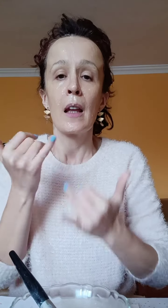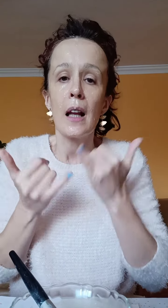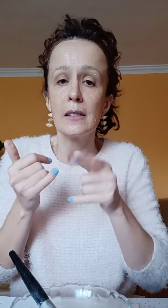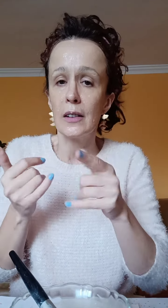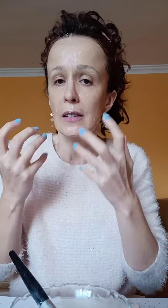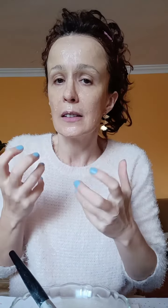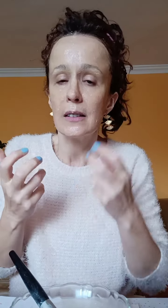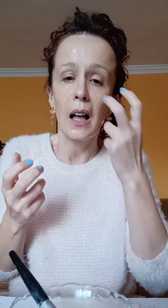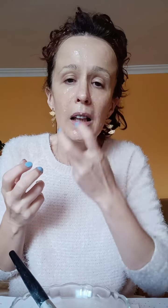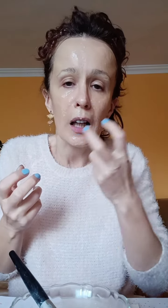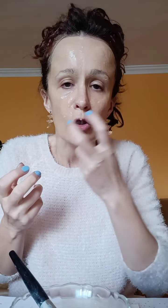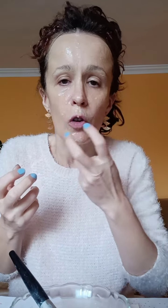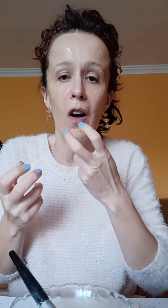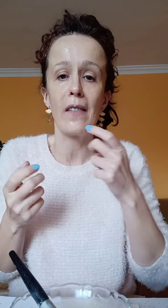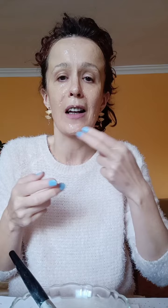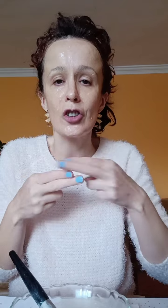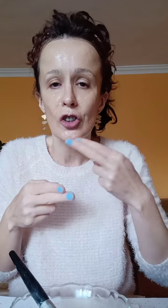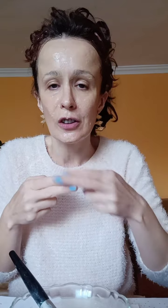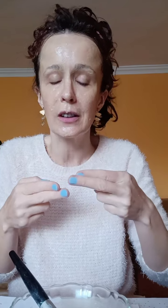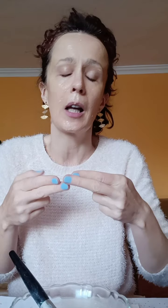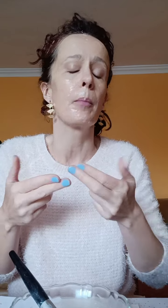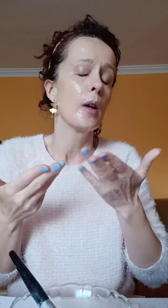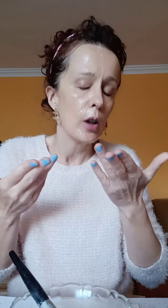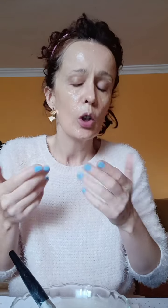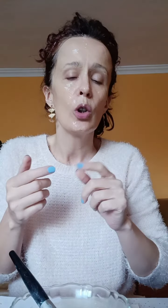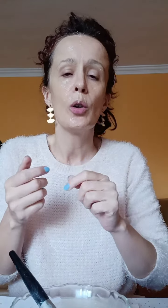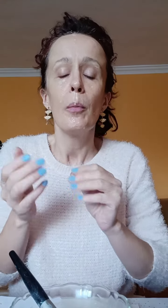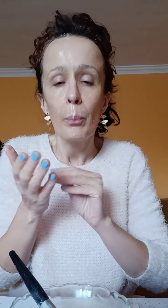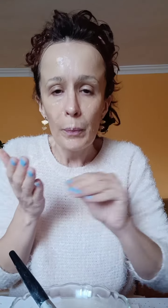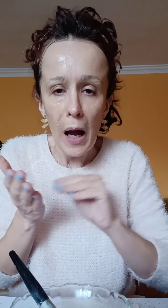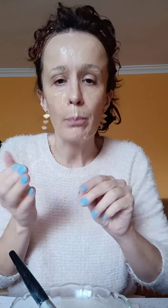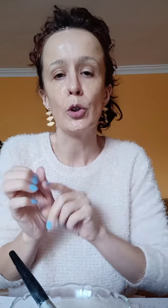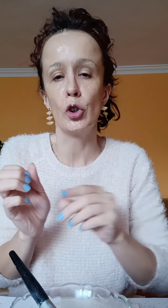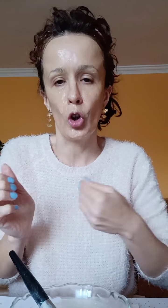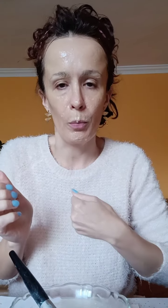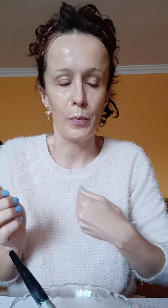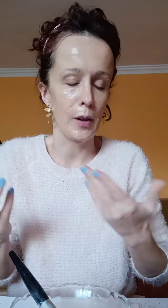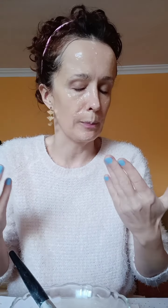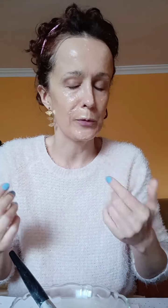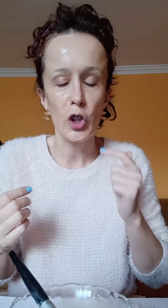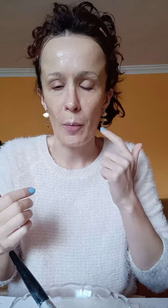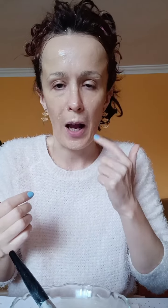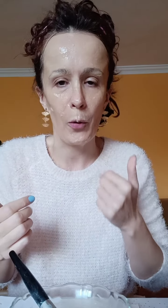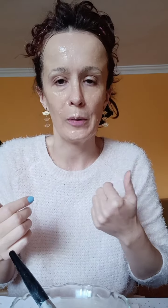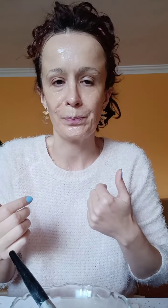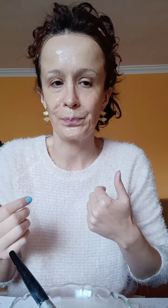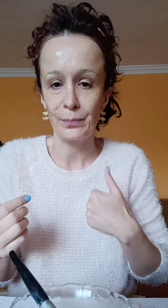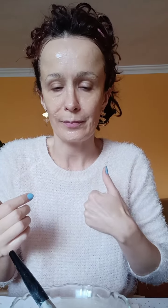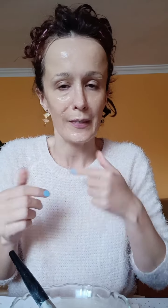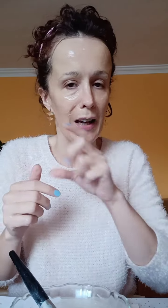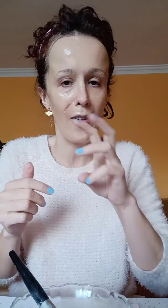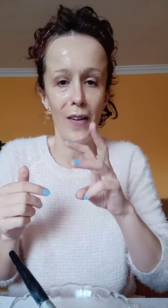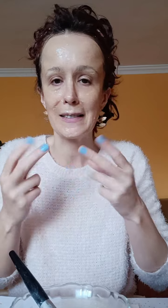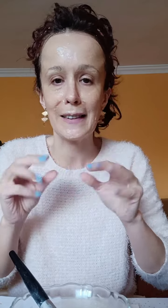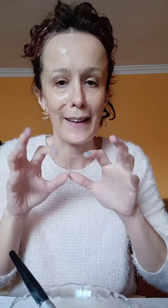Jeśli jesteś zainteresowana szybkim, napisz do mnie. Śmiało. A właśnie